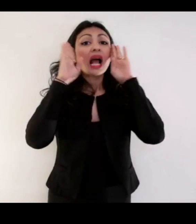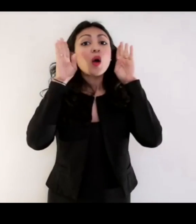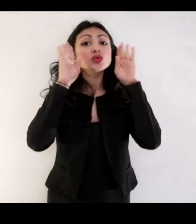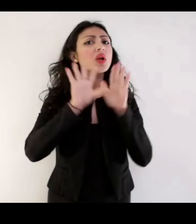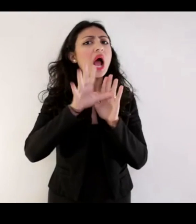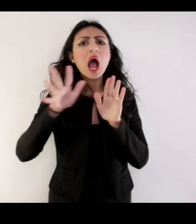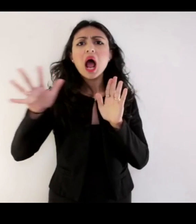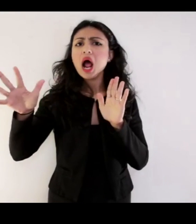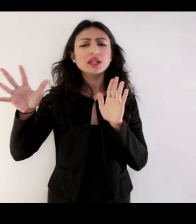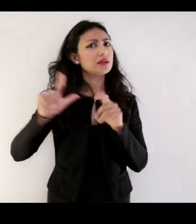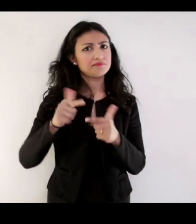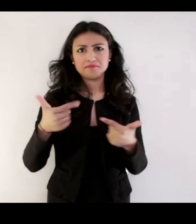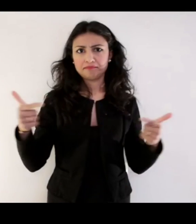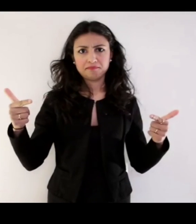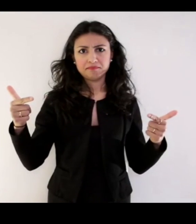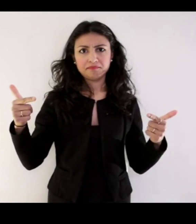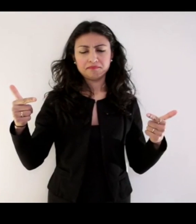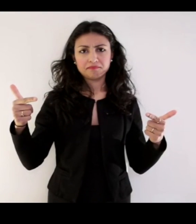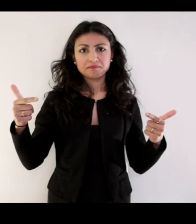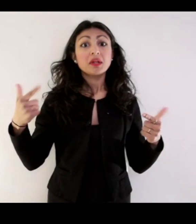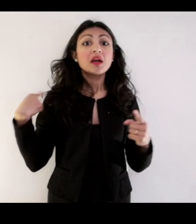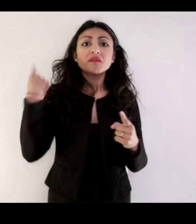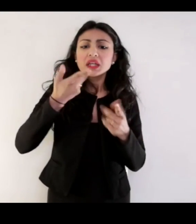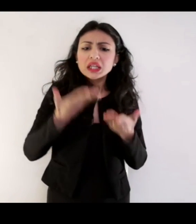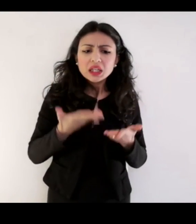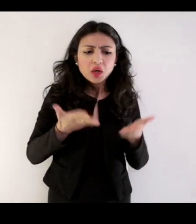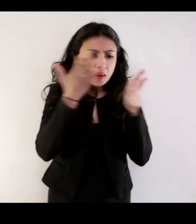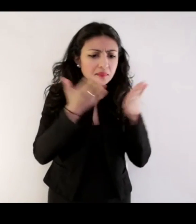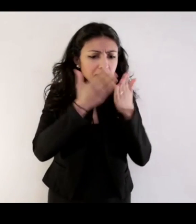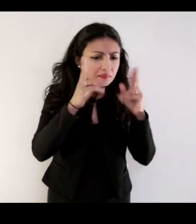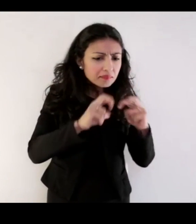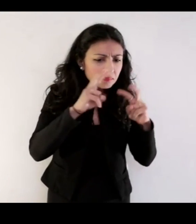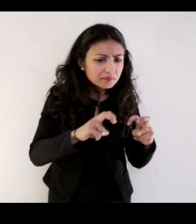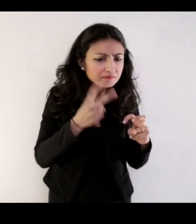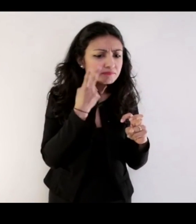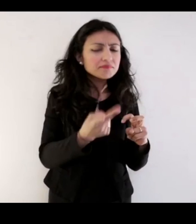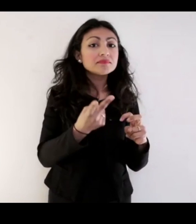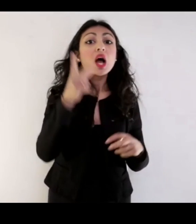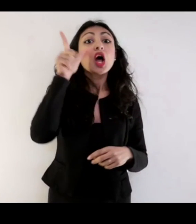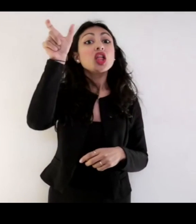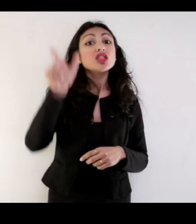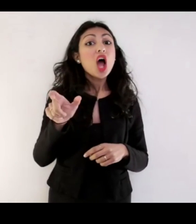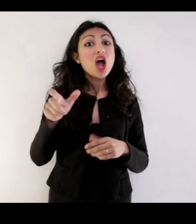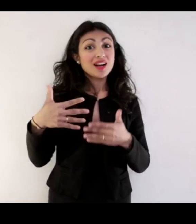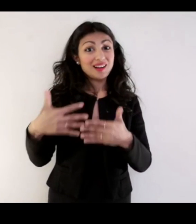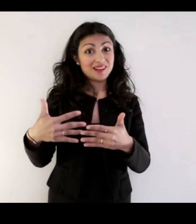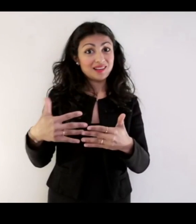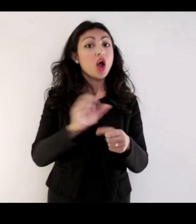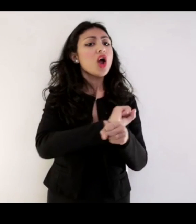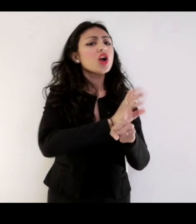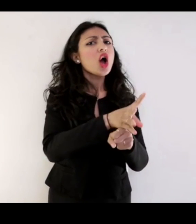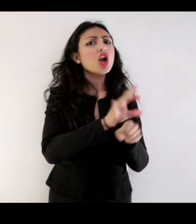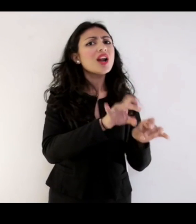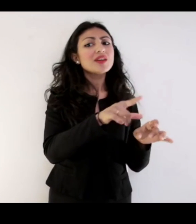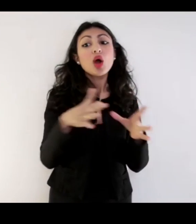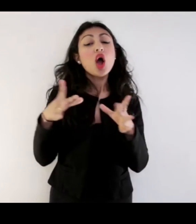fatto bene. Altre precauzioni francamente oggi per le gravide non ce ne sono, anche perché tutto sommato ad ora